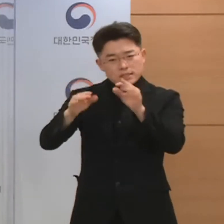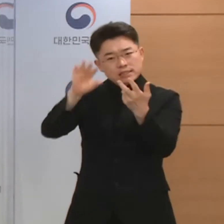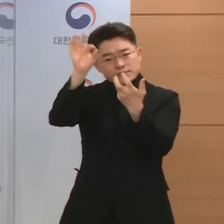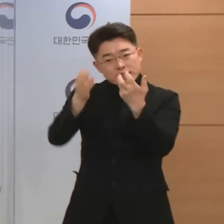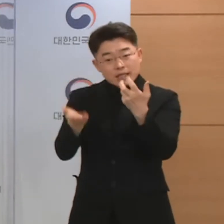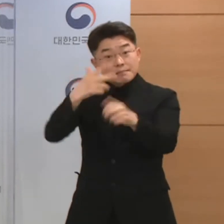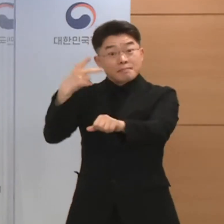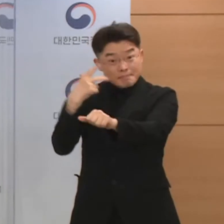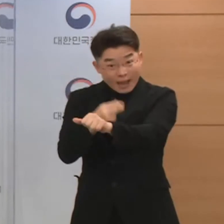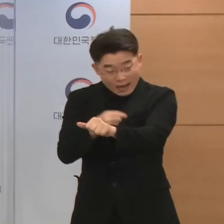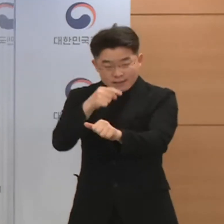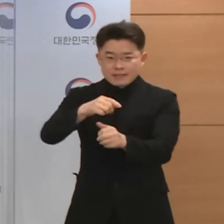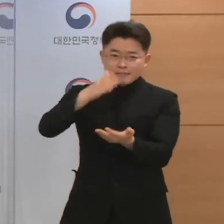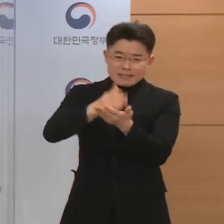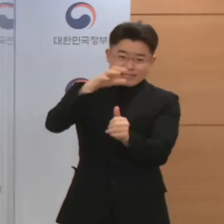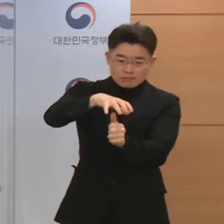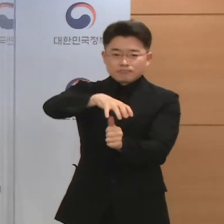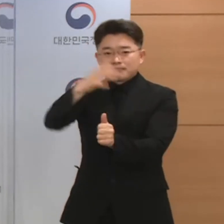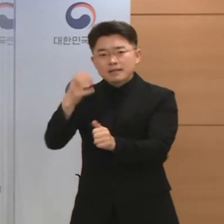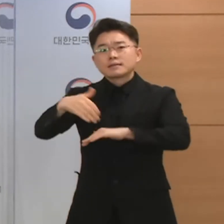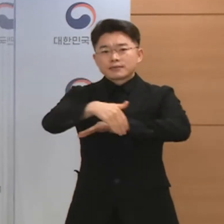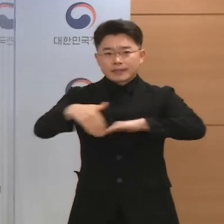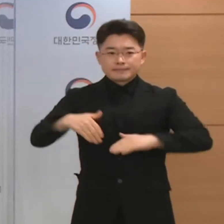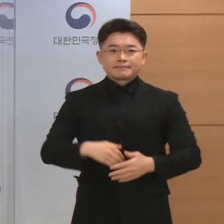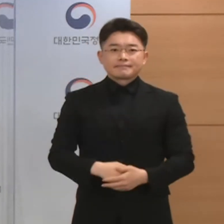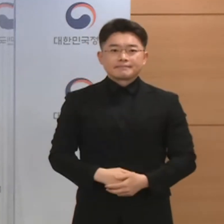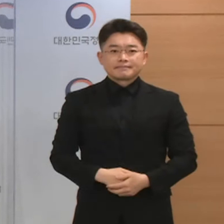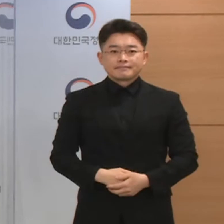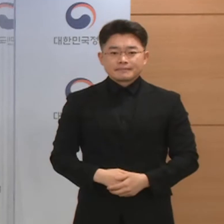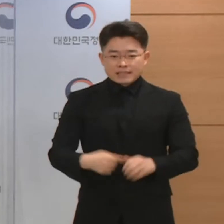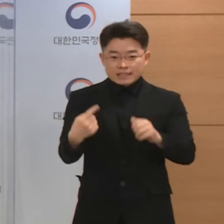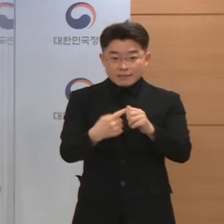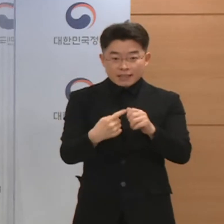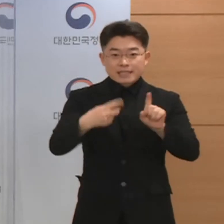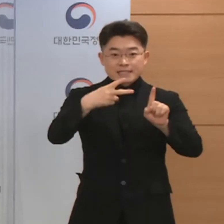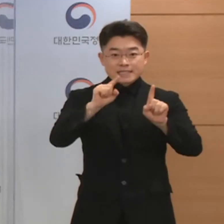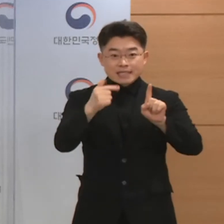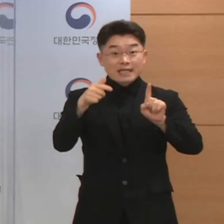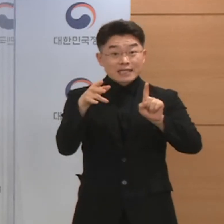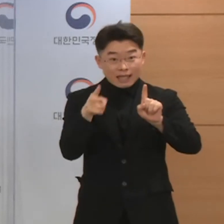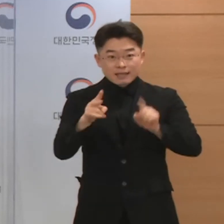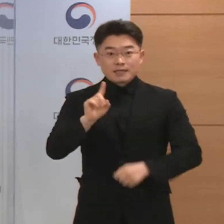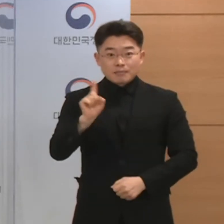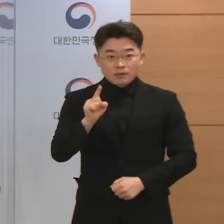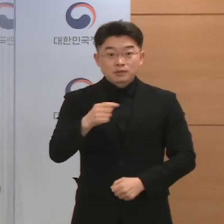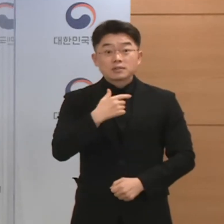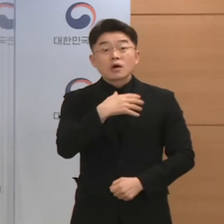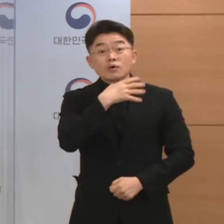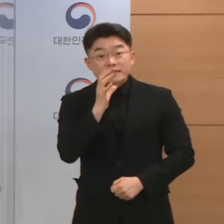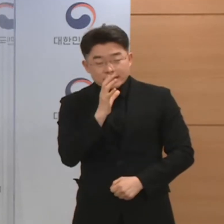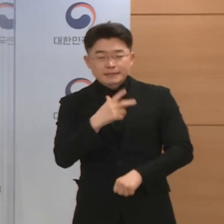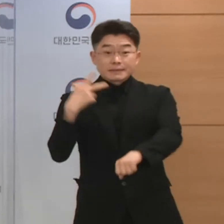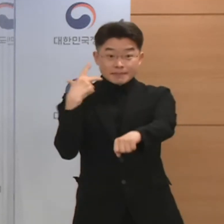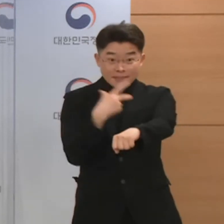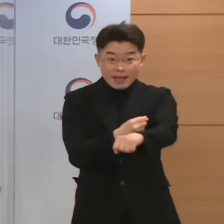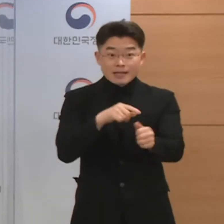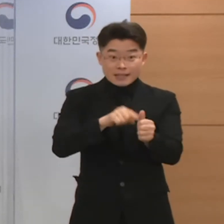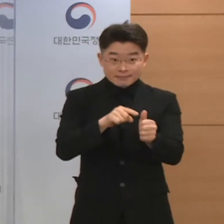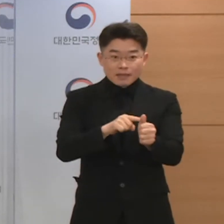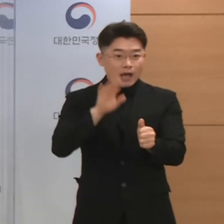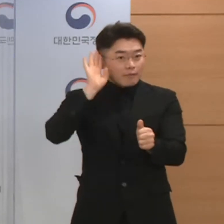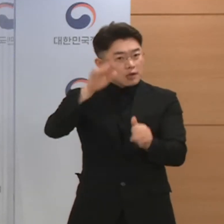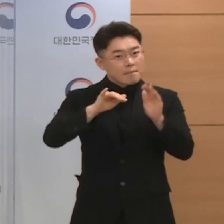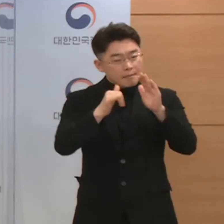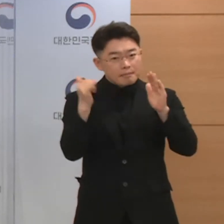각각 방역조치를 완화할 예정입니다. 1단계로 접종을 받은 고령층을 고려한 방역조치를 6월